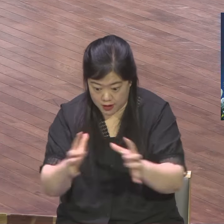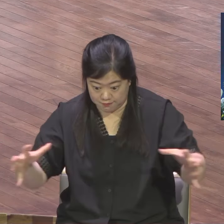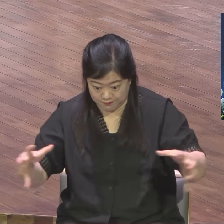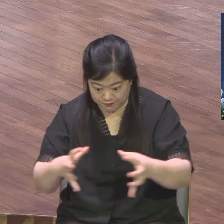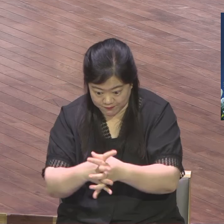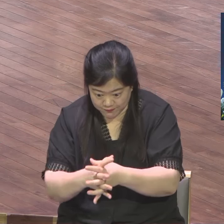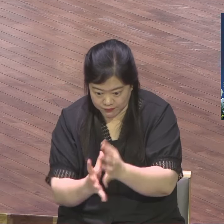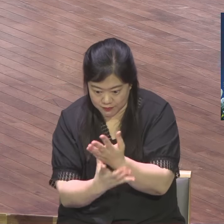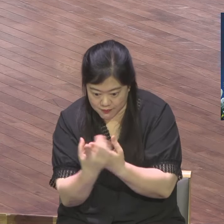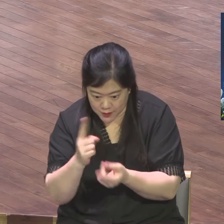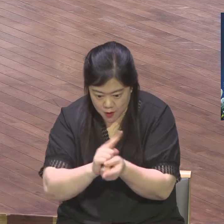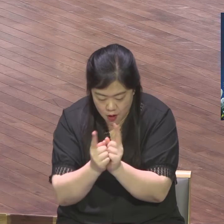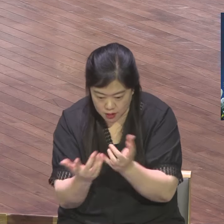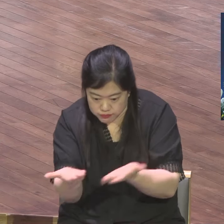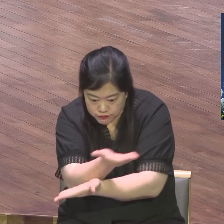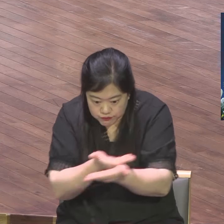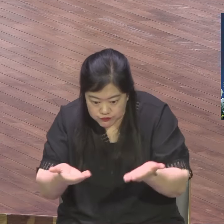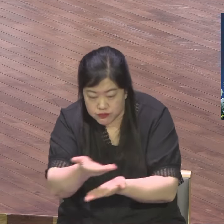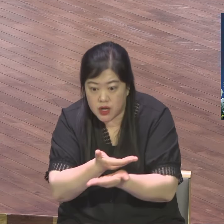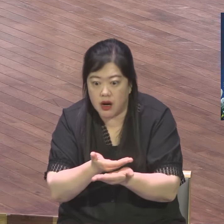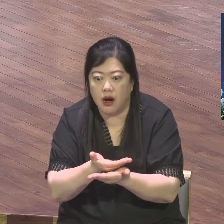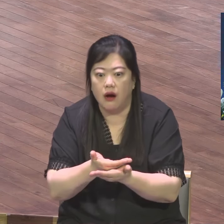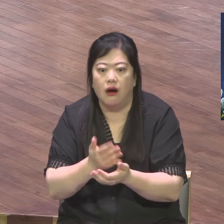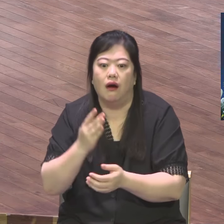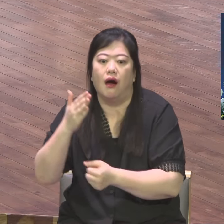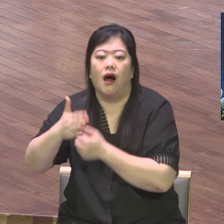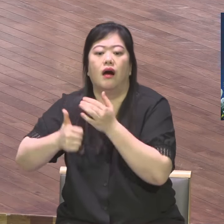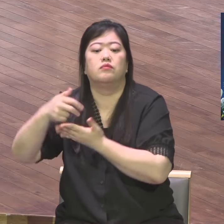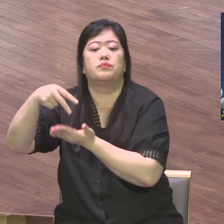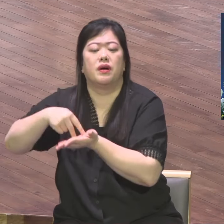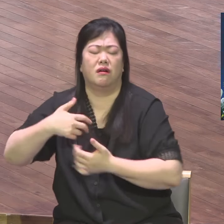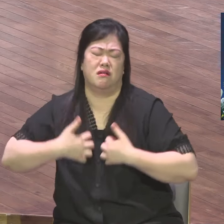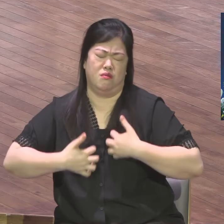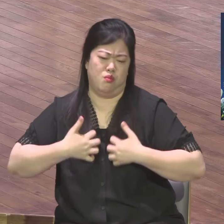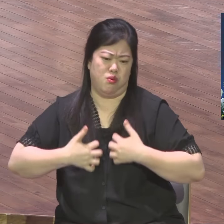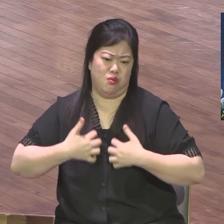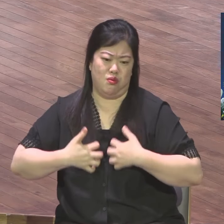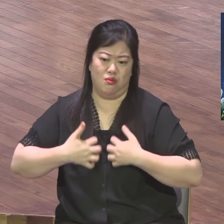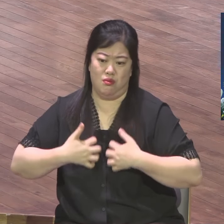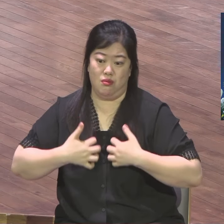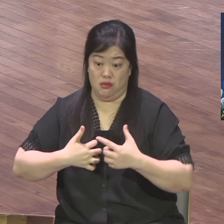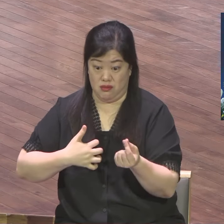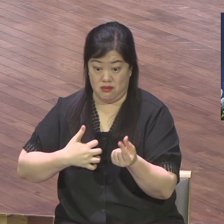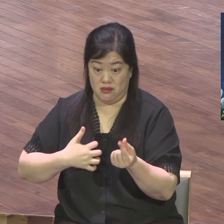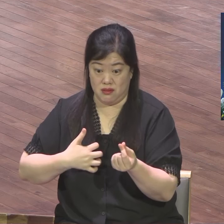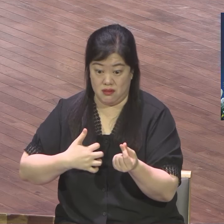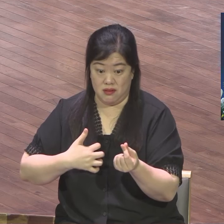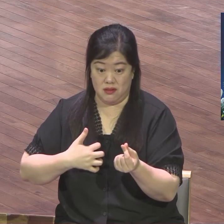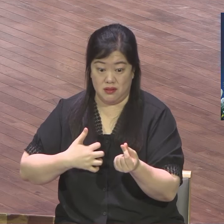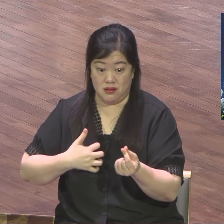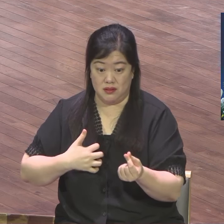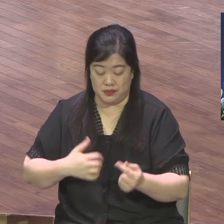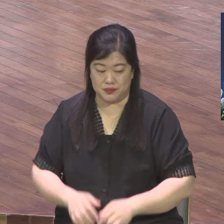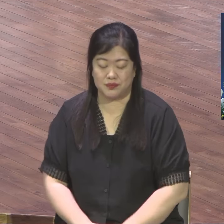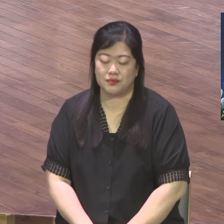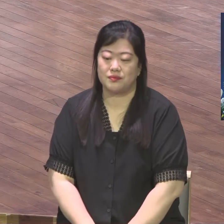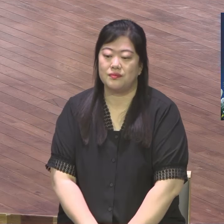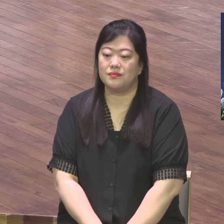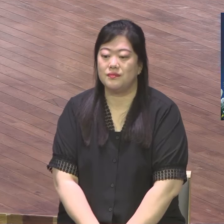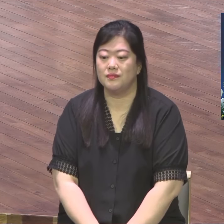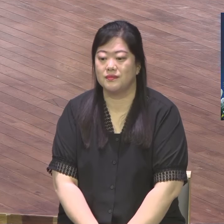맞는데 내가 하나님 맞춰야지. 하나님 내내 맞춰줍니까? 절대 그럴 법이 없습니다. 하나님 말씀